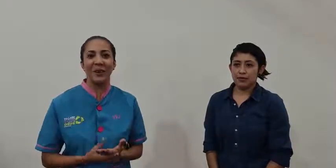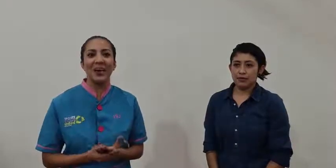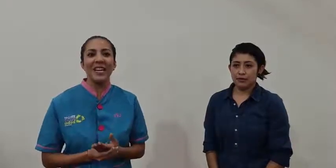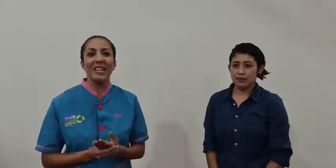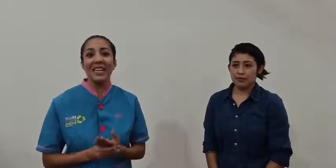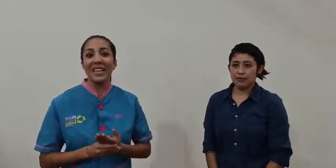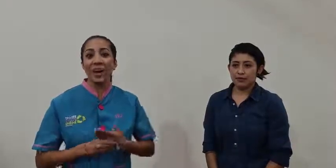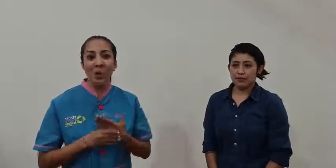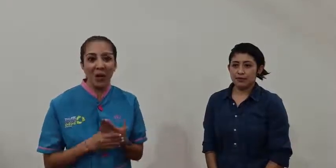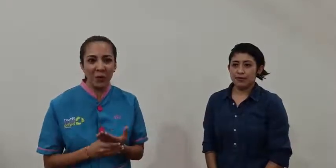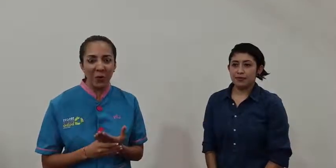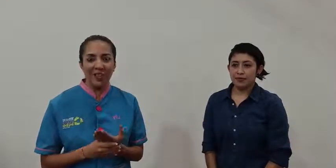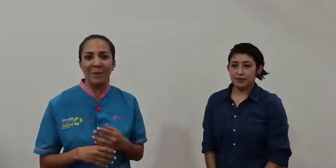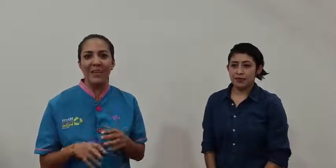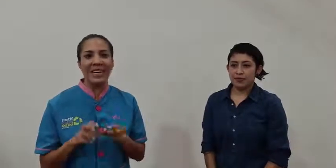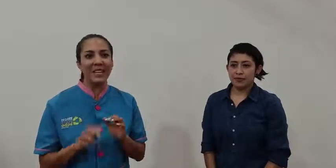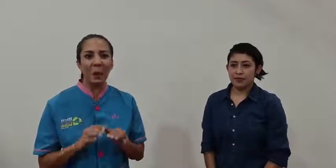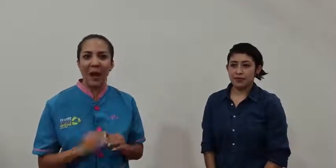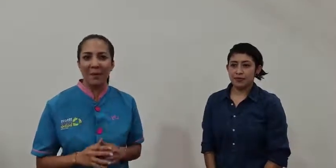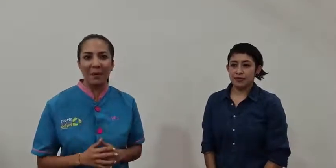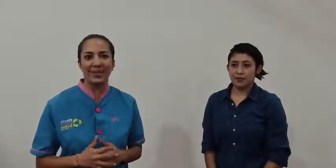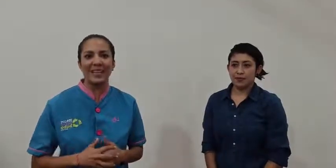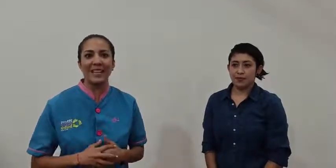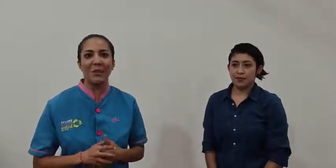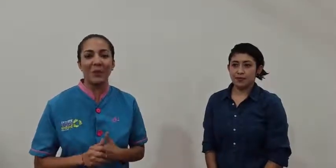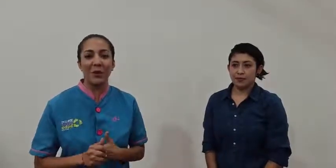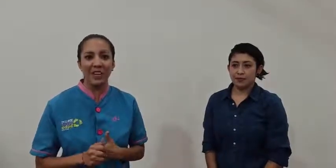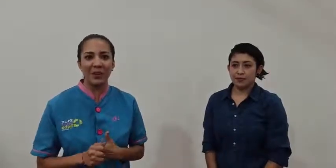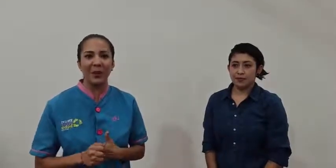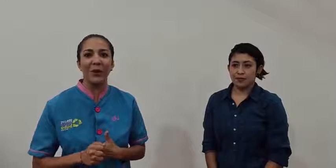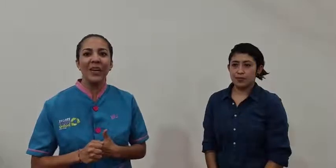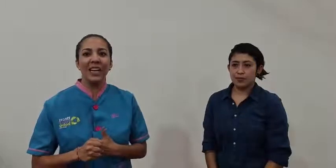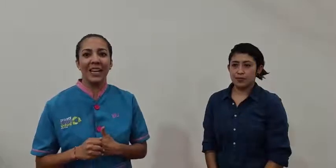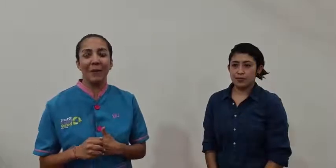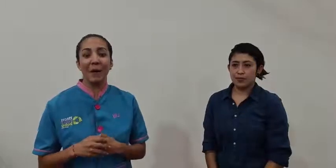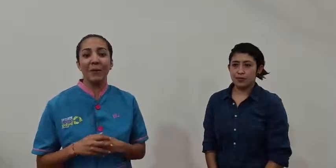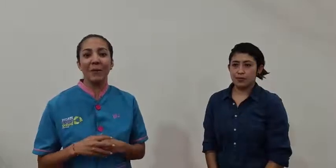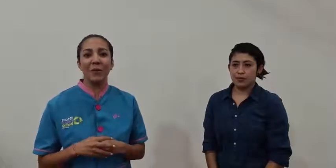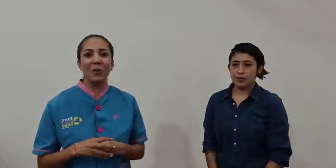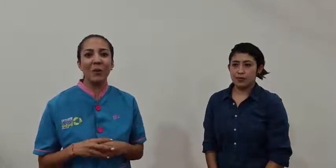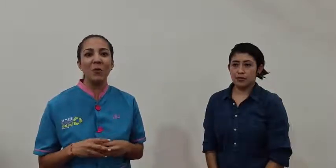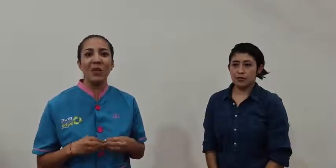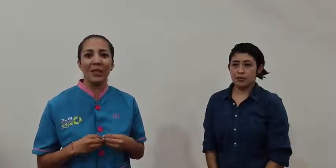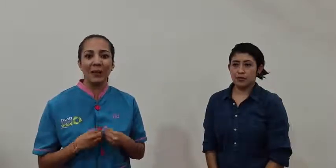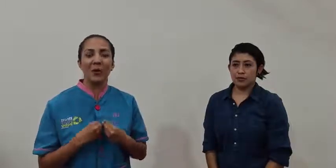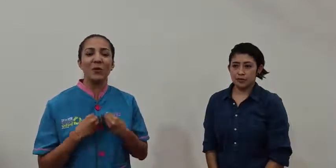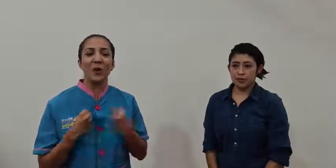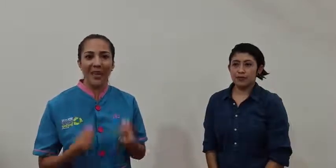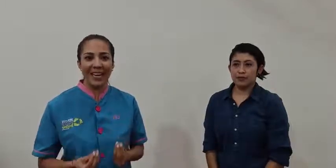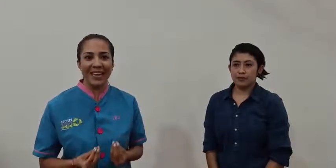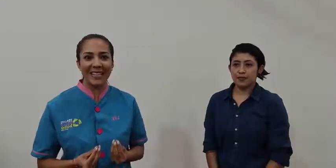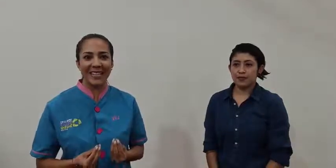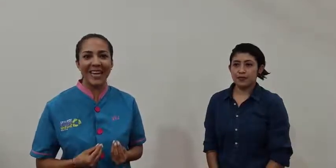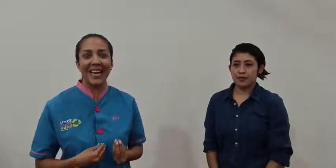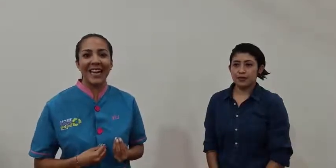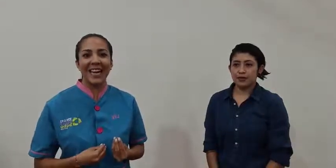diciendo. Si tienen alguna duda también igual vamos a estar respondiendo. Vamos a conocer un poquito sobre